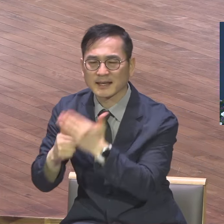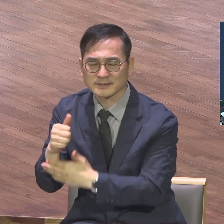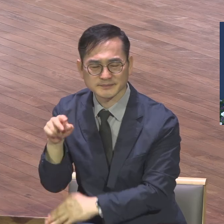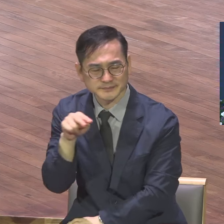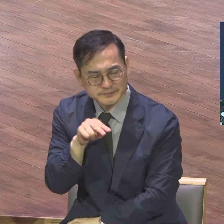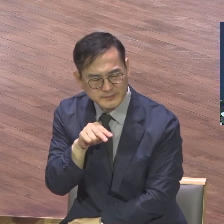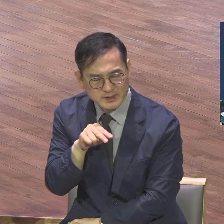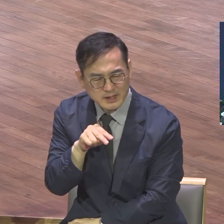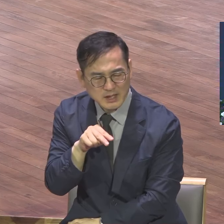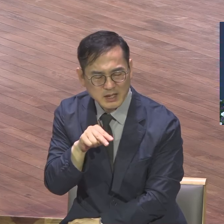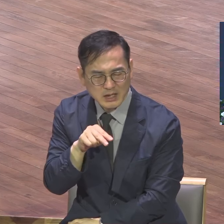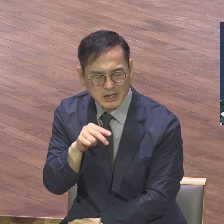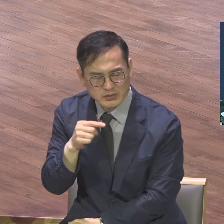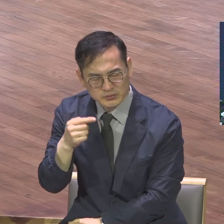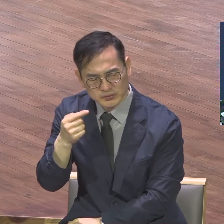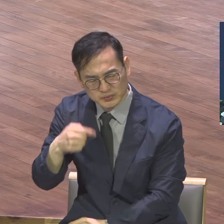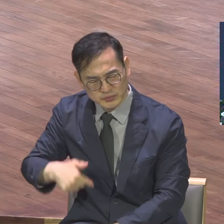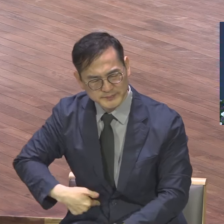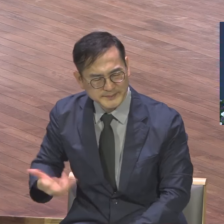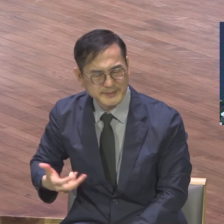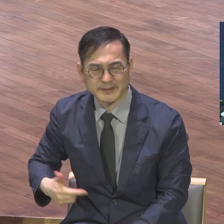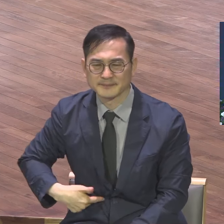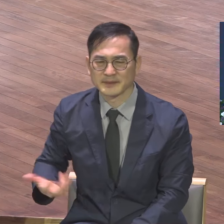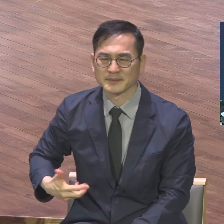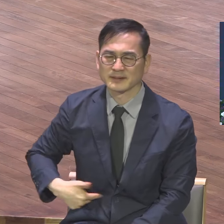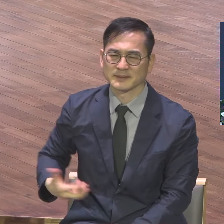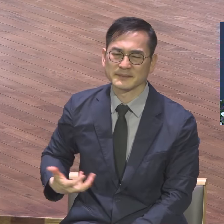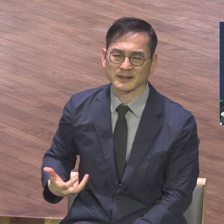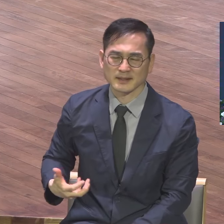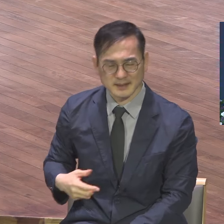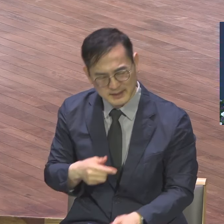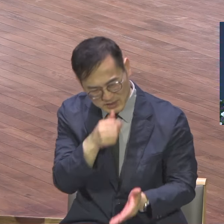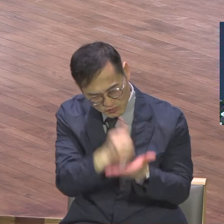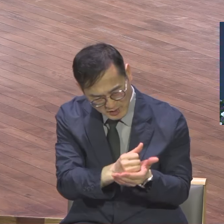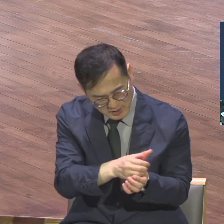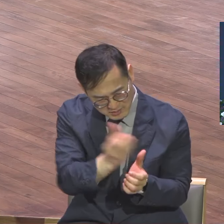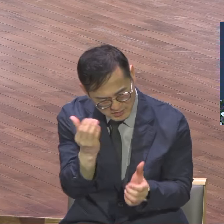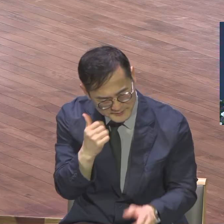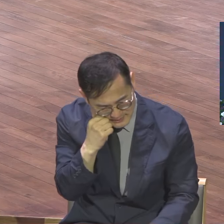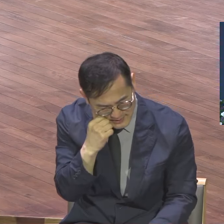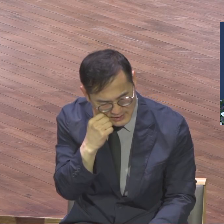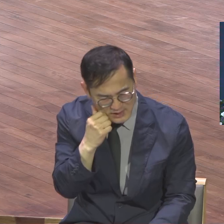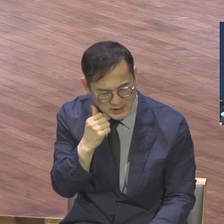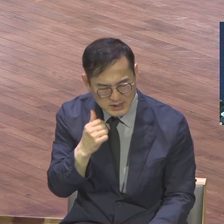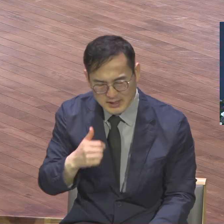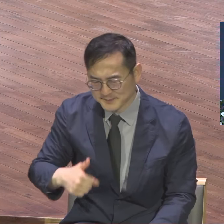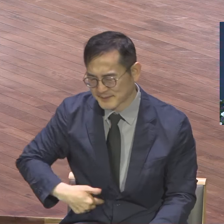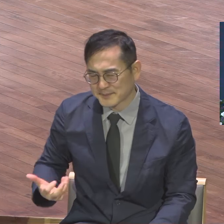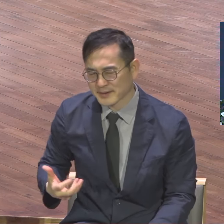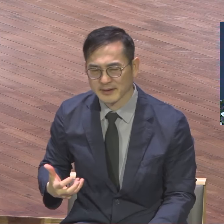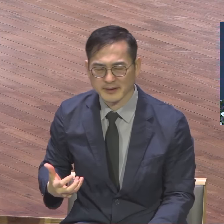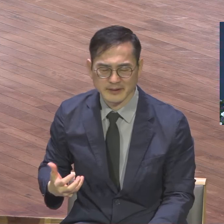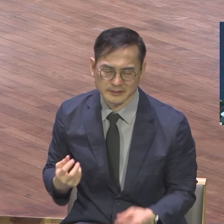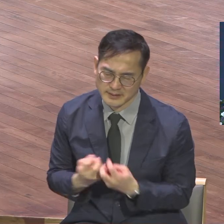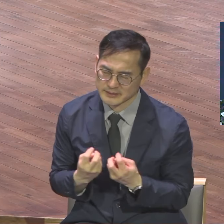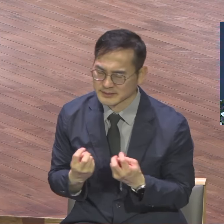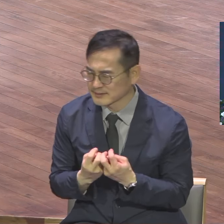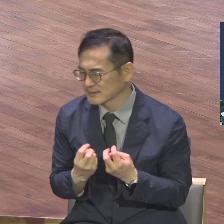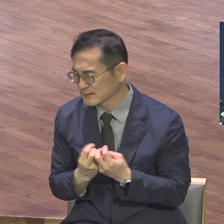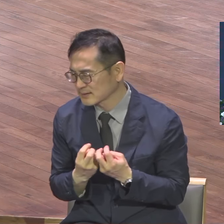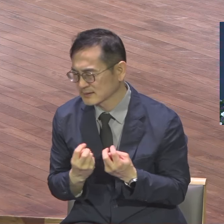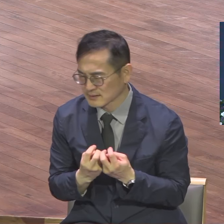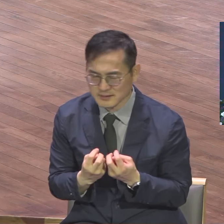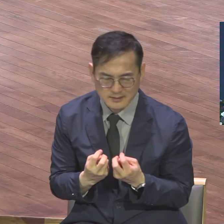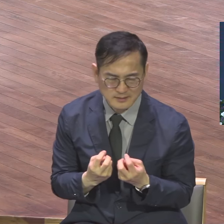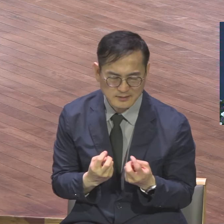그 사랑과 긍휼의 풍성하신 하나님 어디 보다 못해서 계속해서 멸망길로